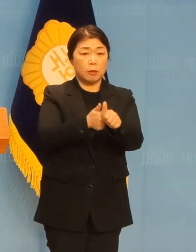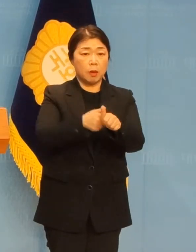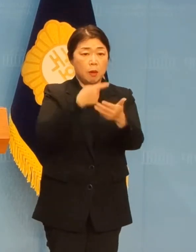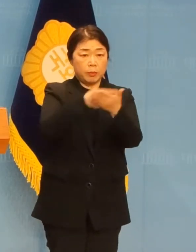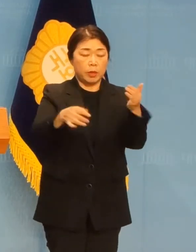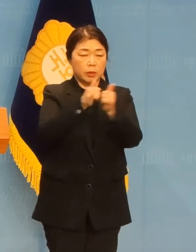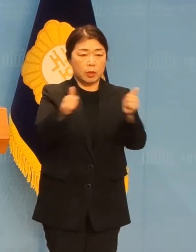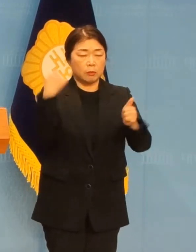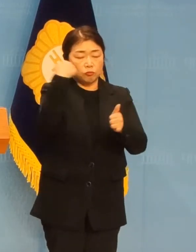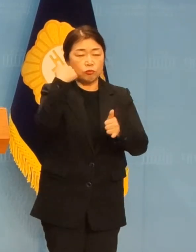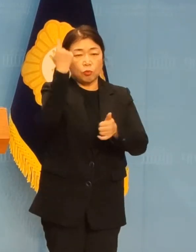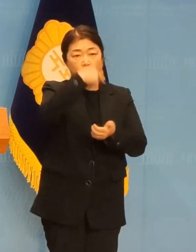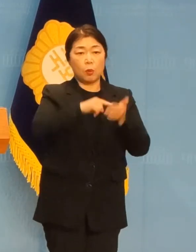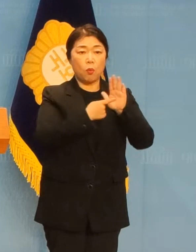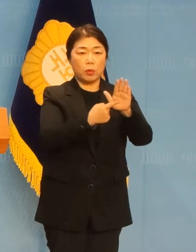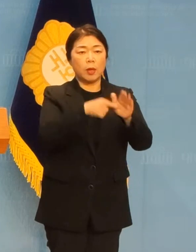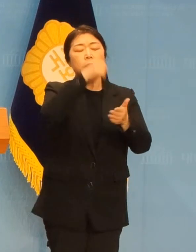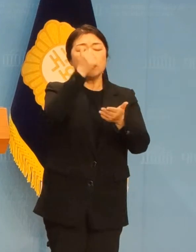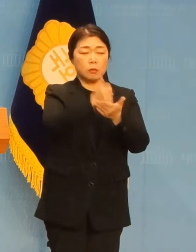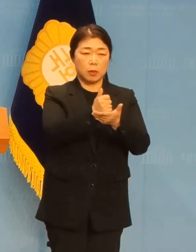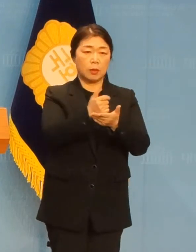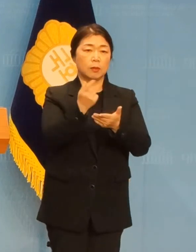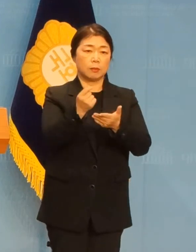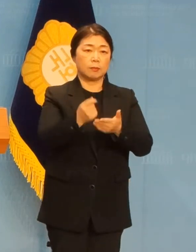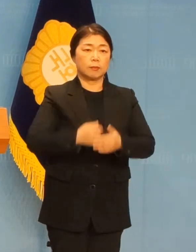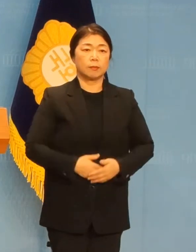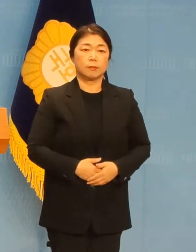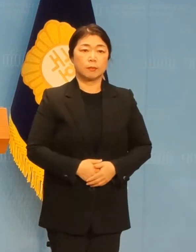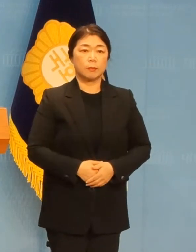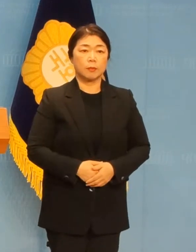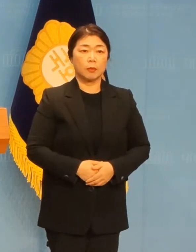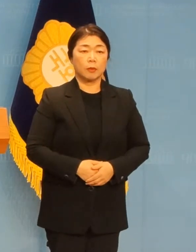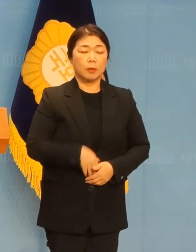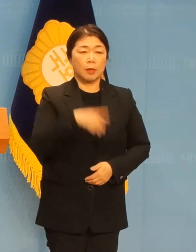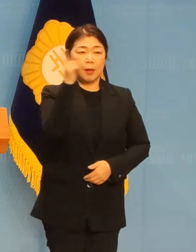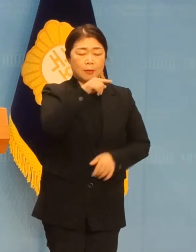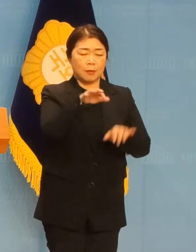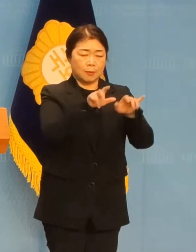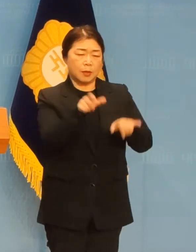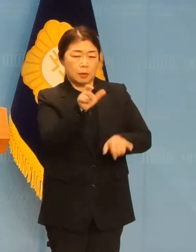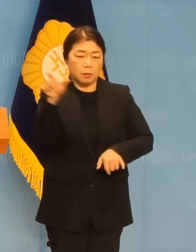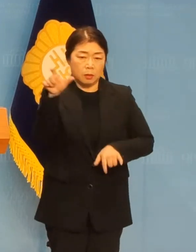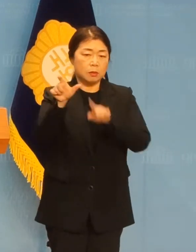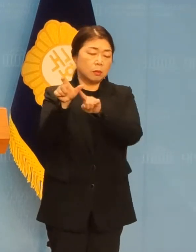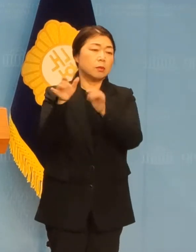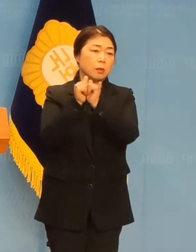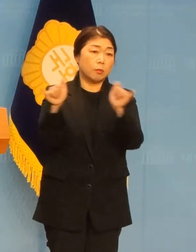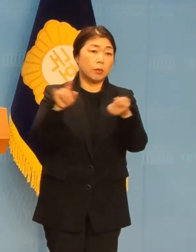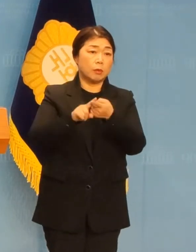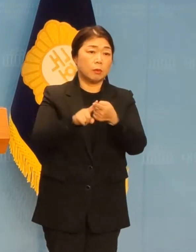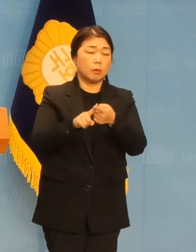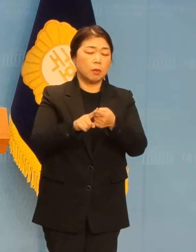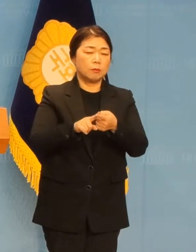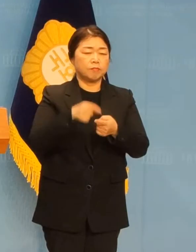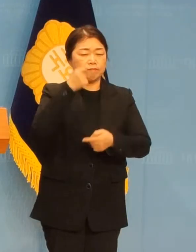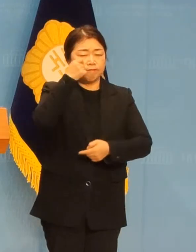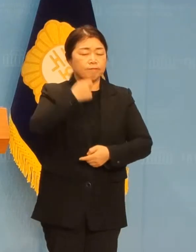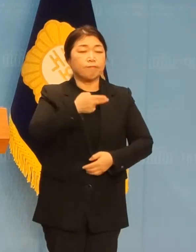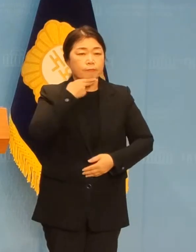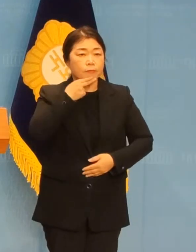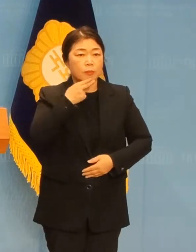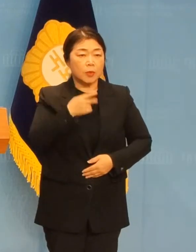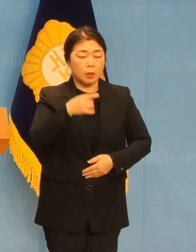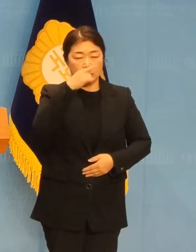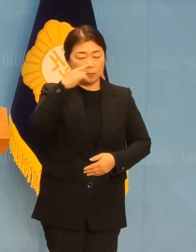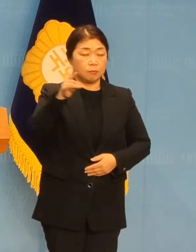공개 범죄에 해당합니다. 특히 악성 댓글을 다는 사람들에 대해서는 무관용 원칙으로